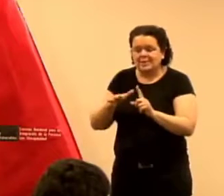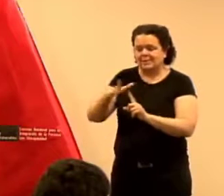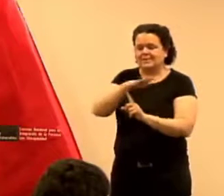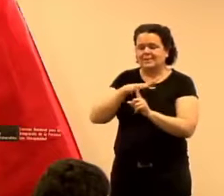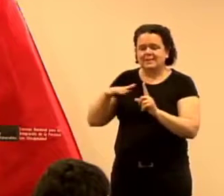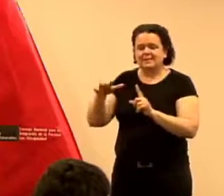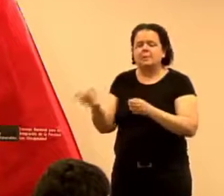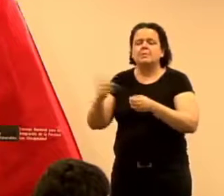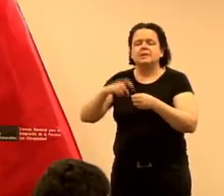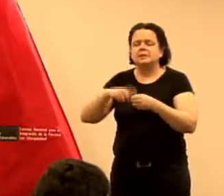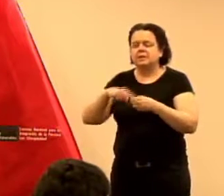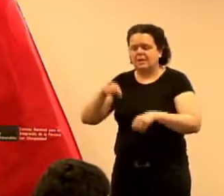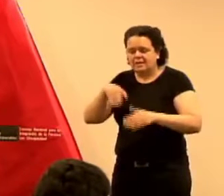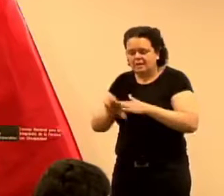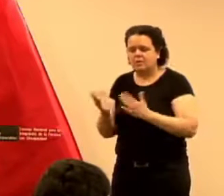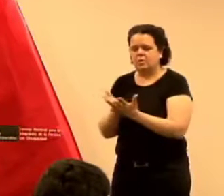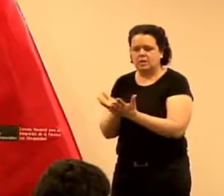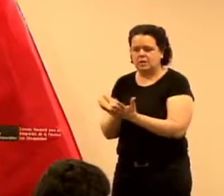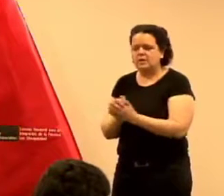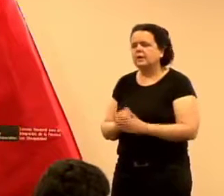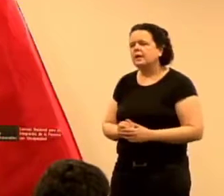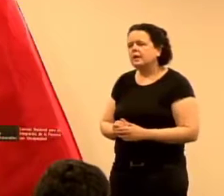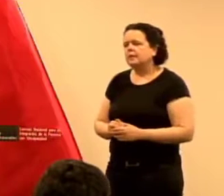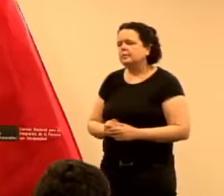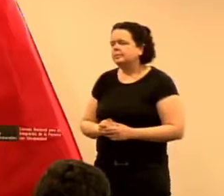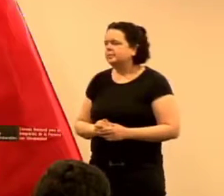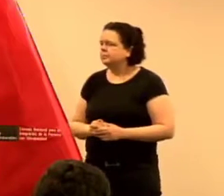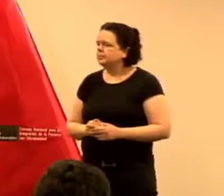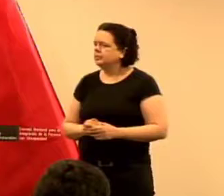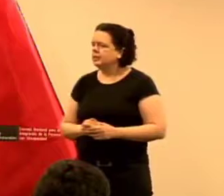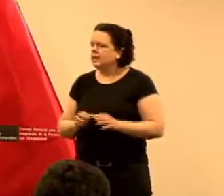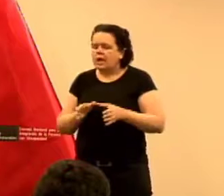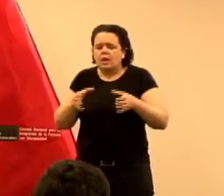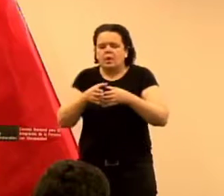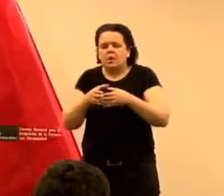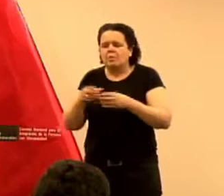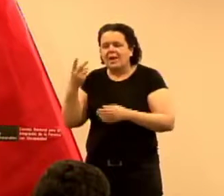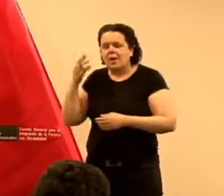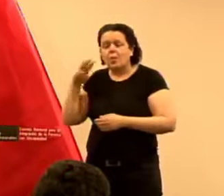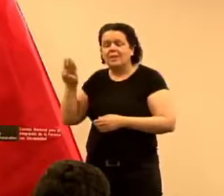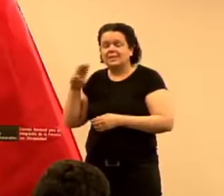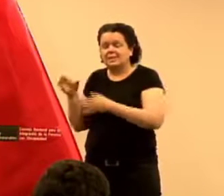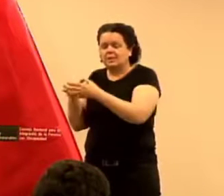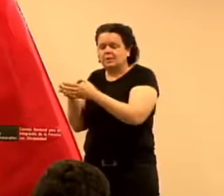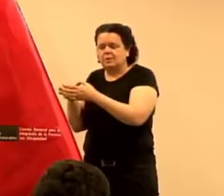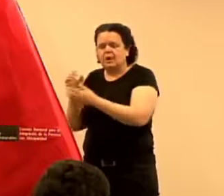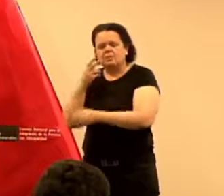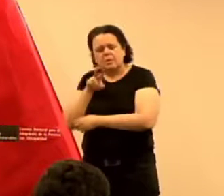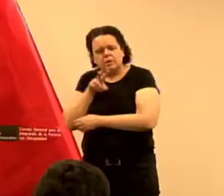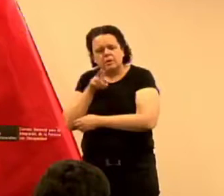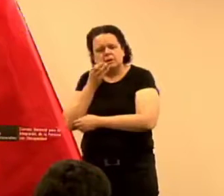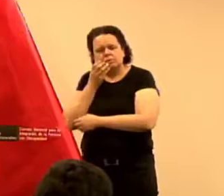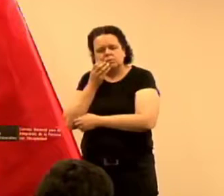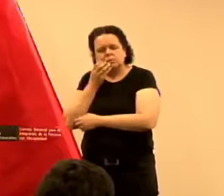ambientales de la participación en la escuela. El Grupo de Washington se dio cuenta que había